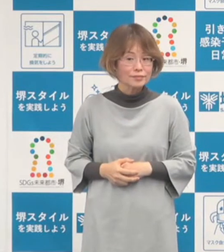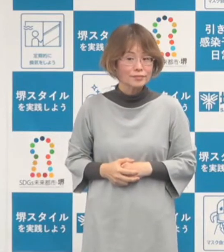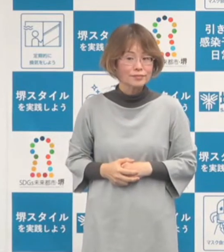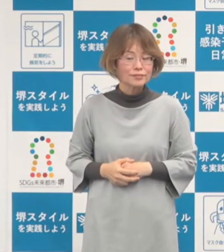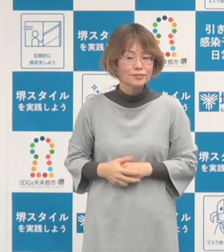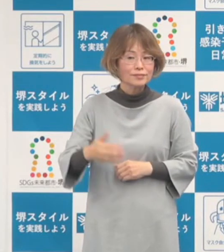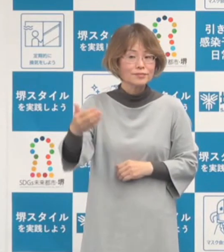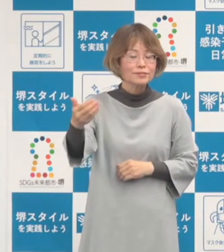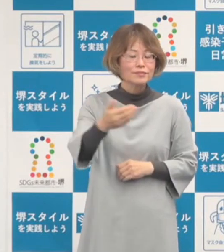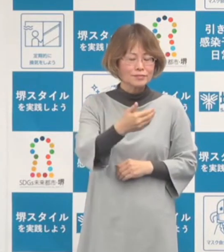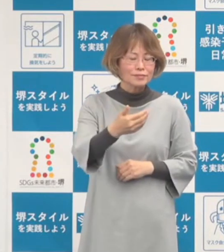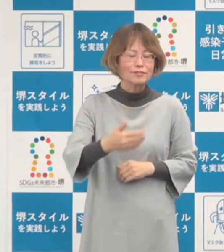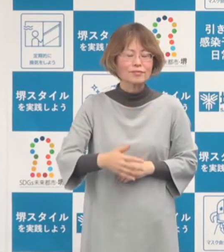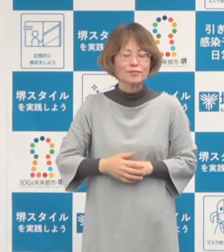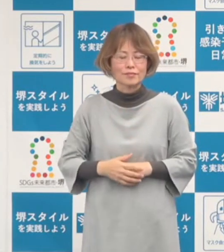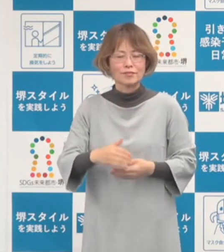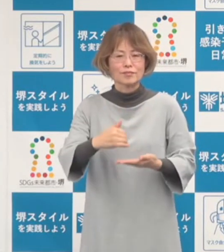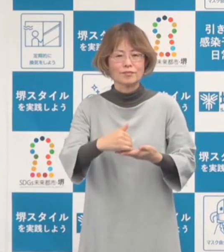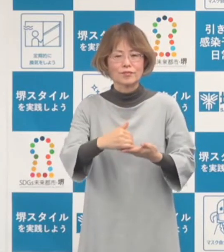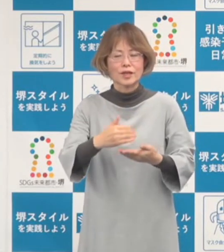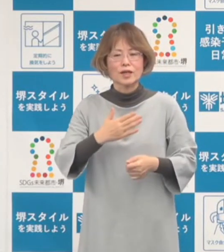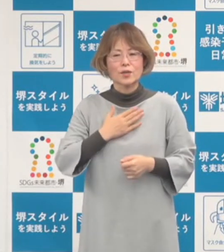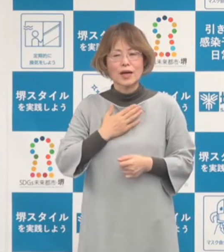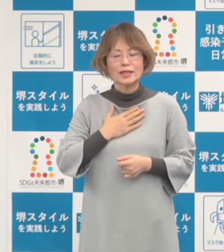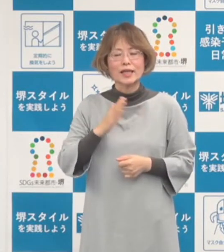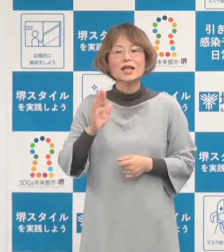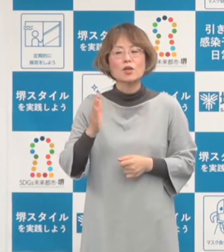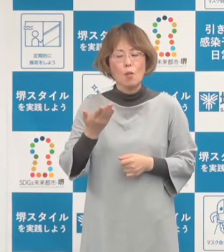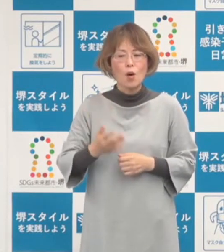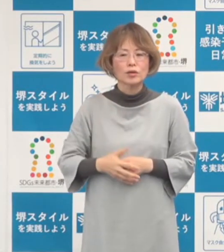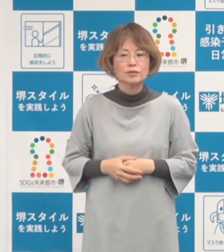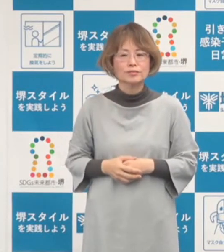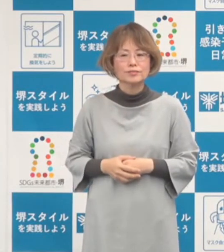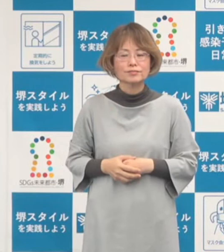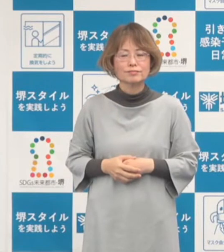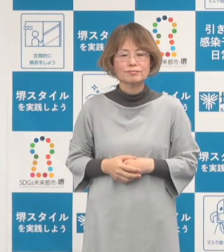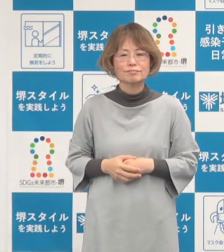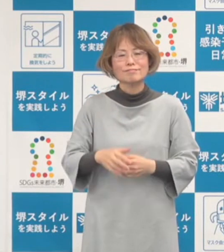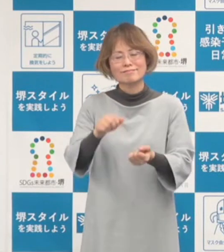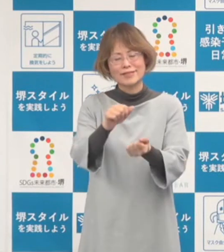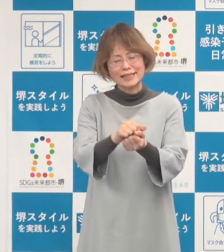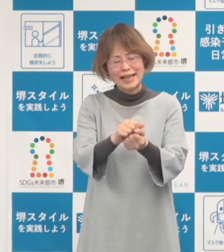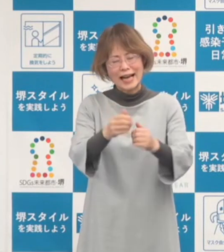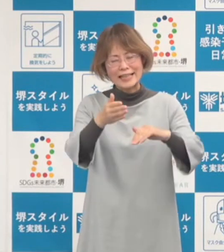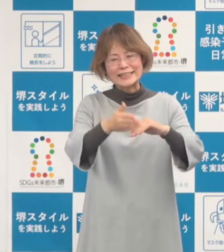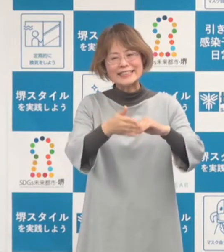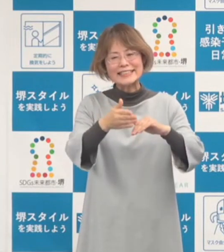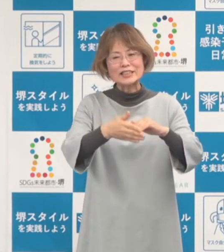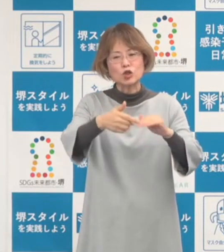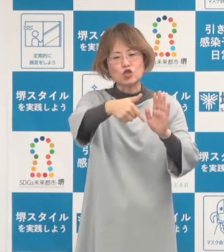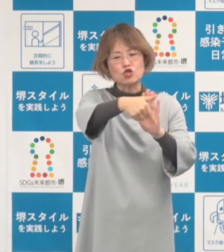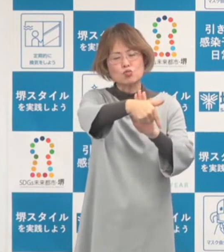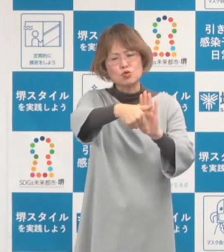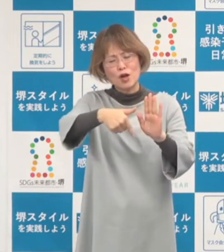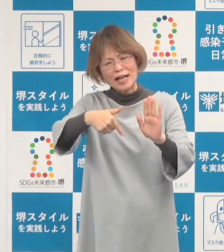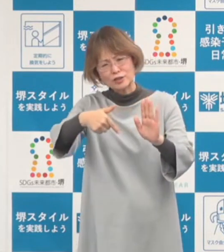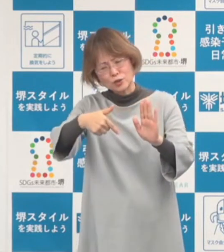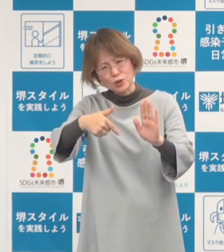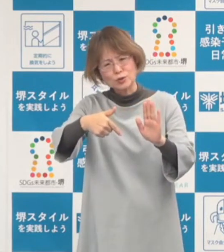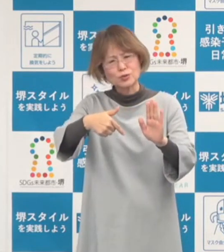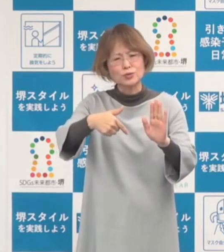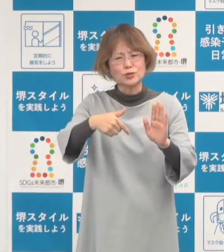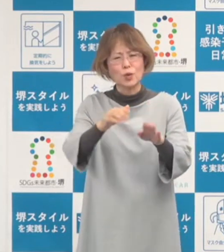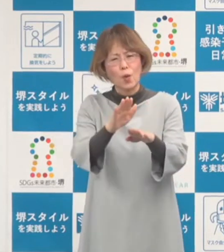立て付けとしては分かりましたけれども、ただ堺キッチンというブランドのありようというの